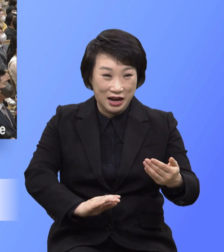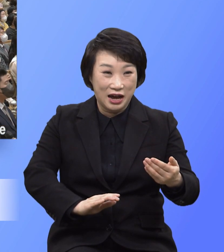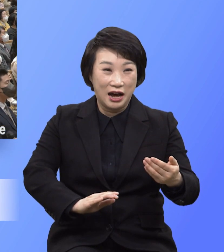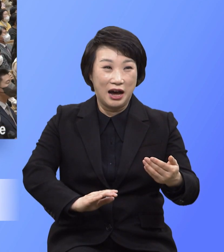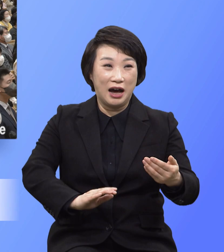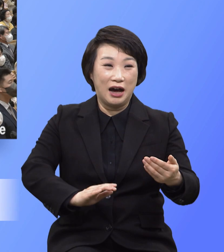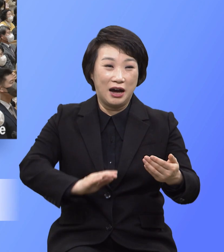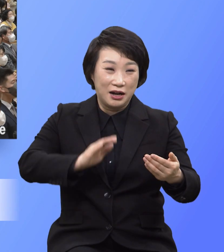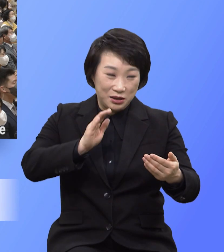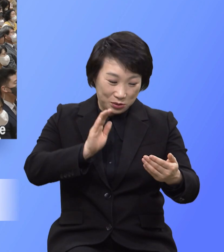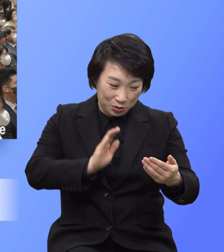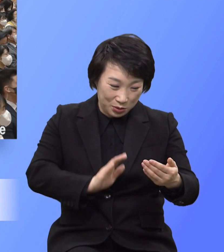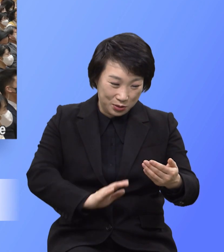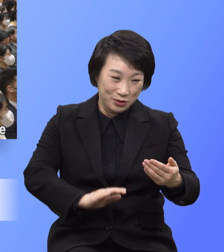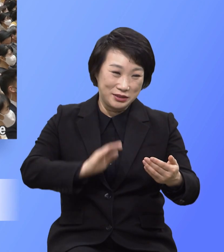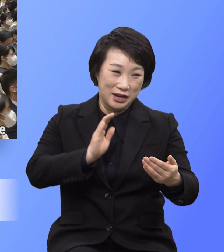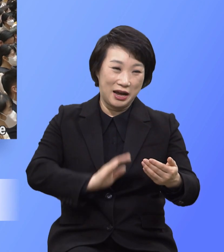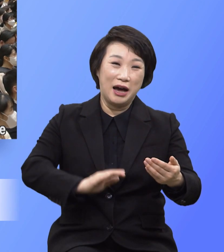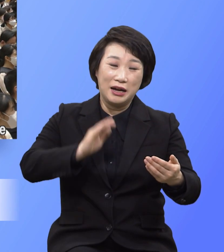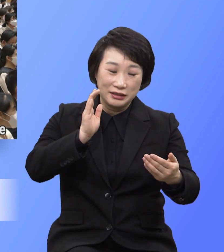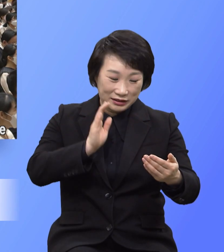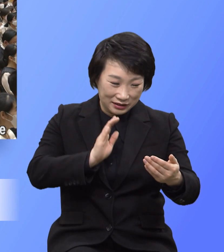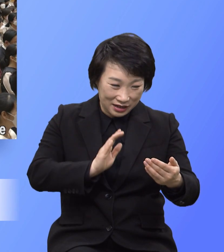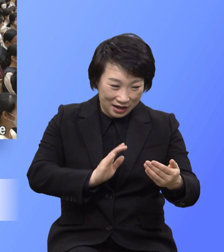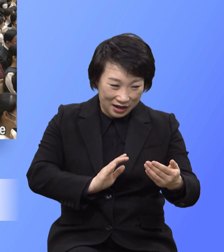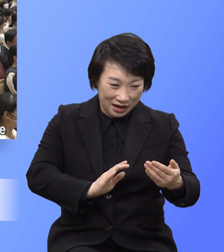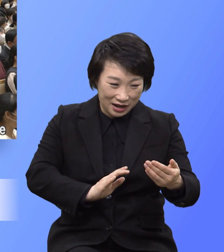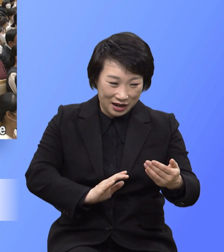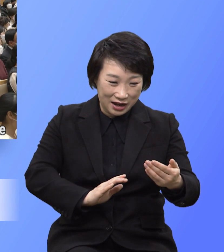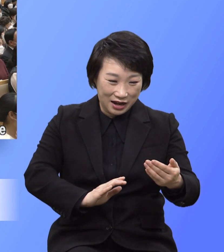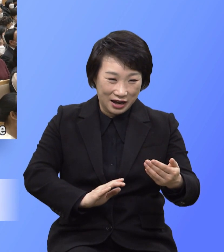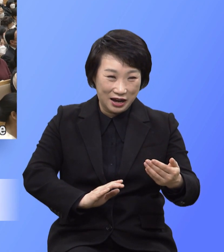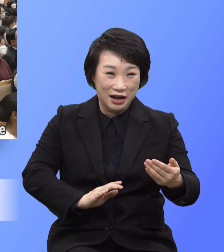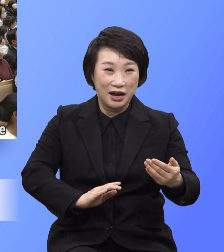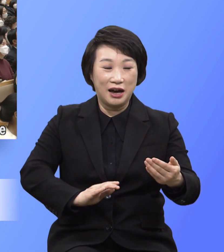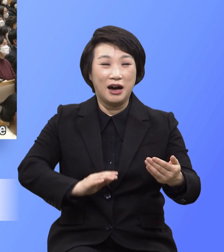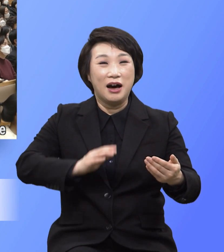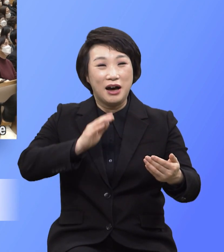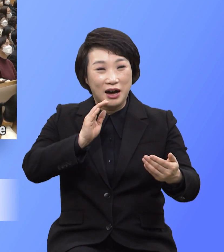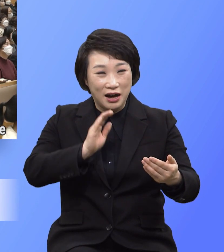아기 잘도 잔다.